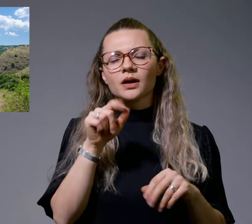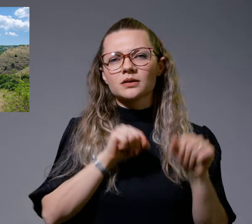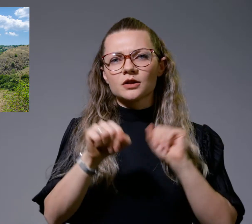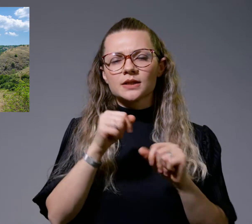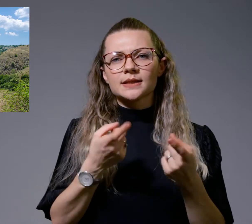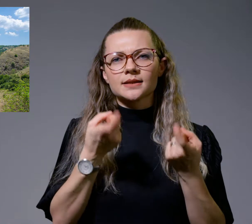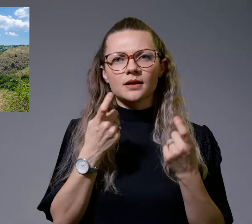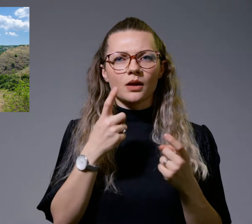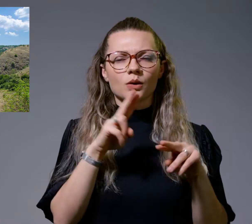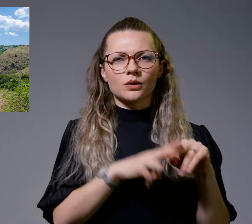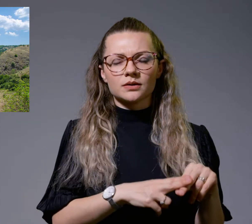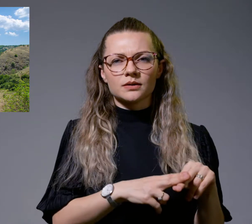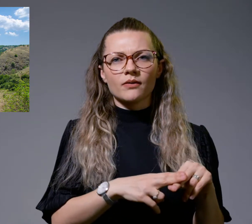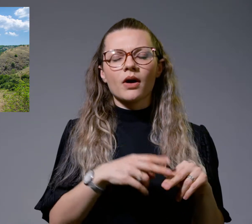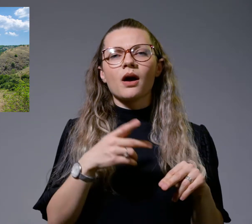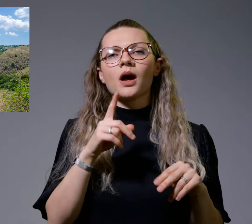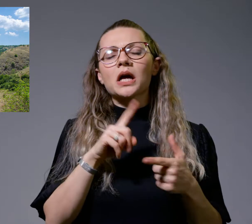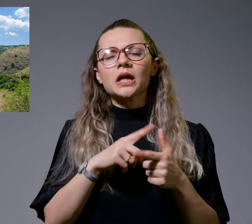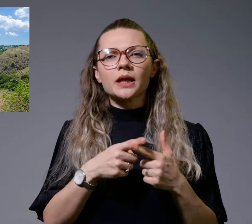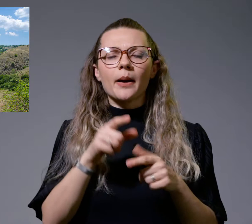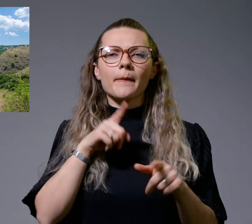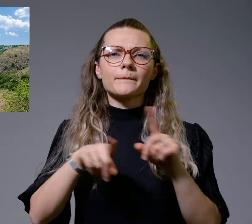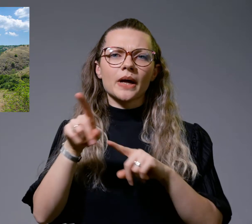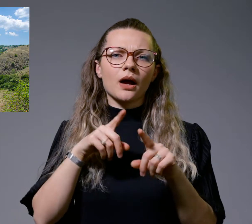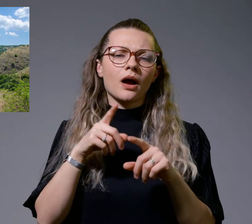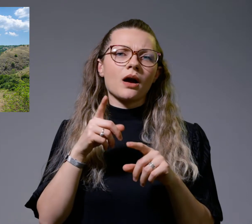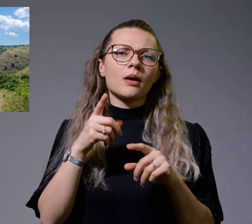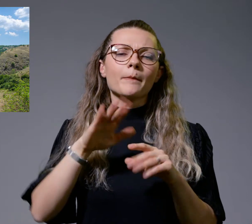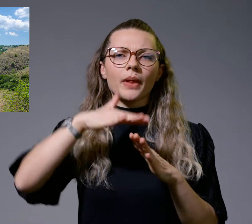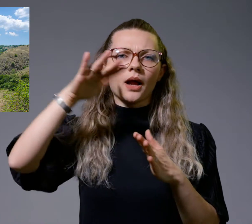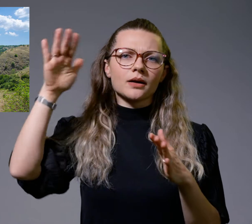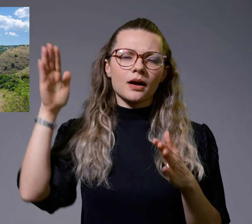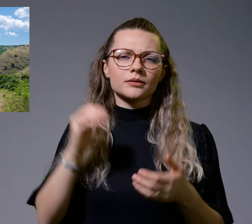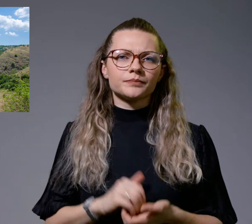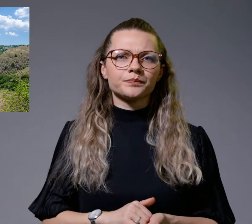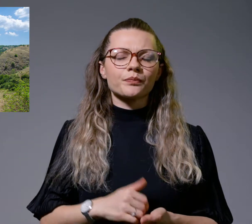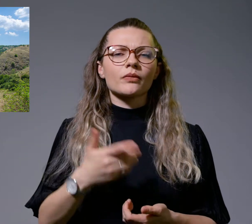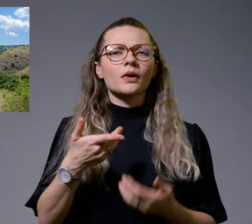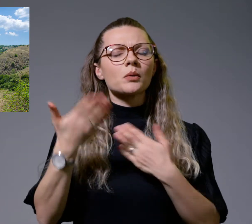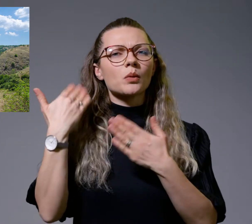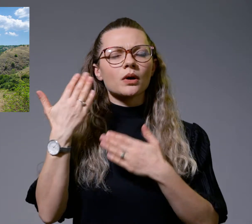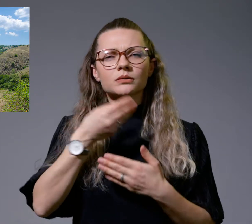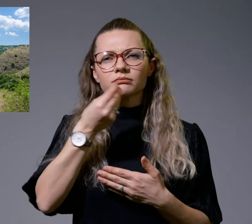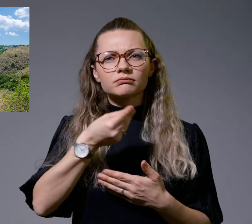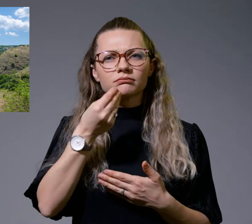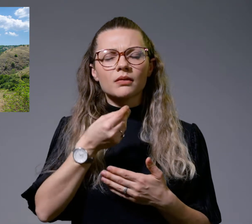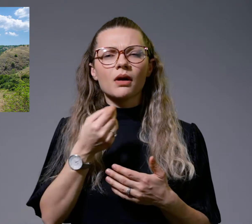селата или пак се разбегале во планините. Според легендата, по неколку неуспешни